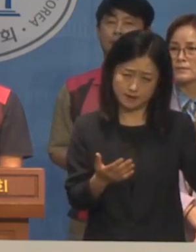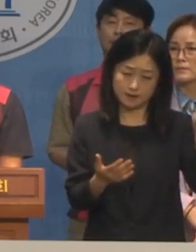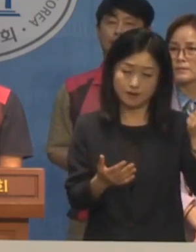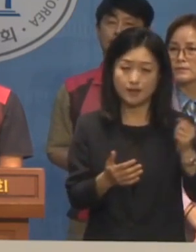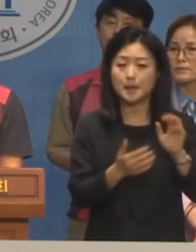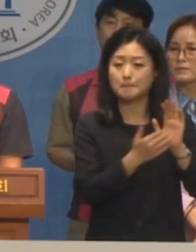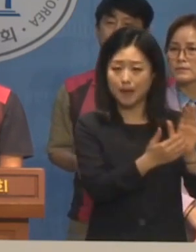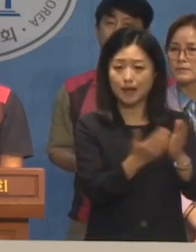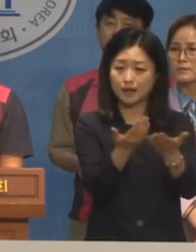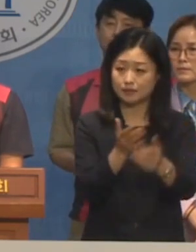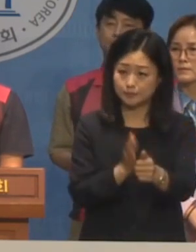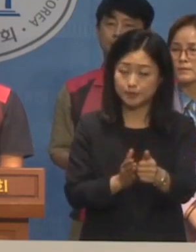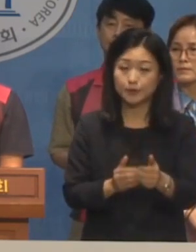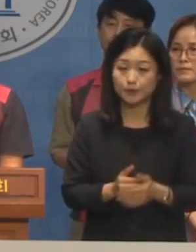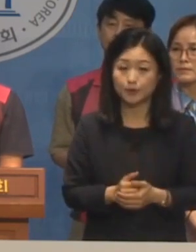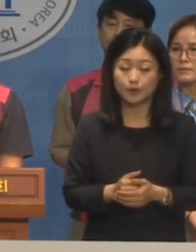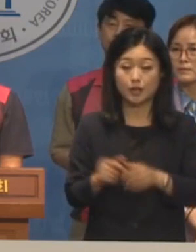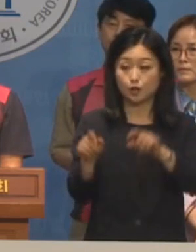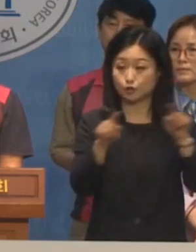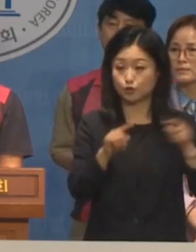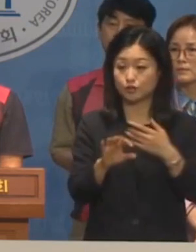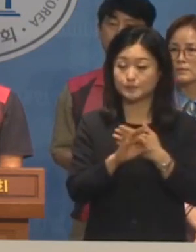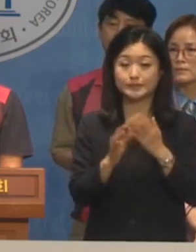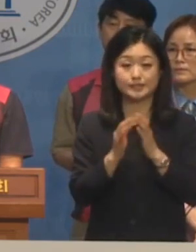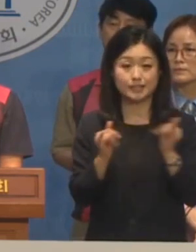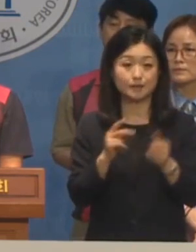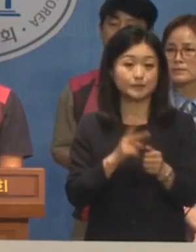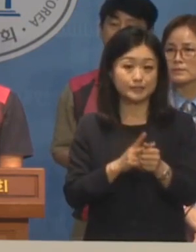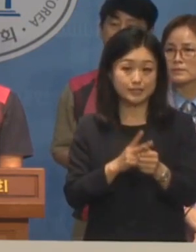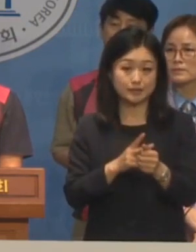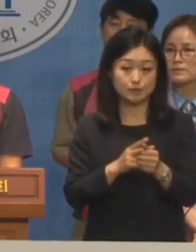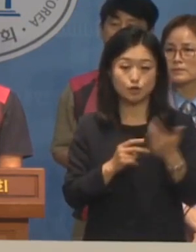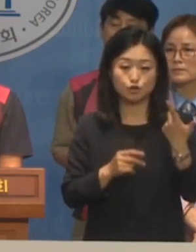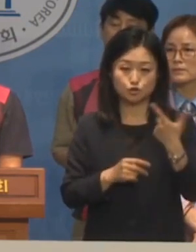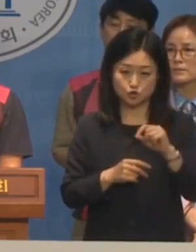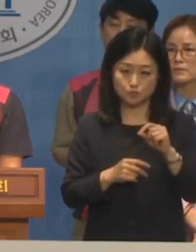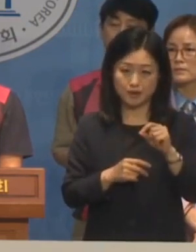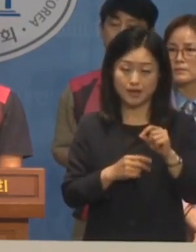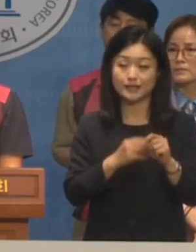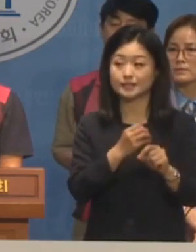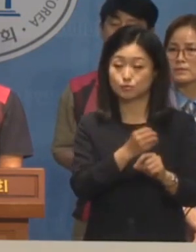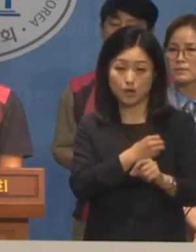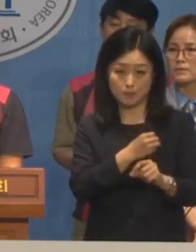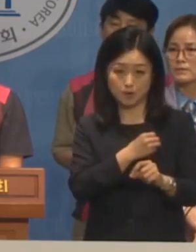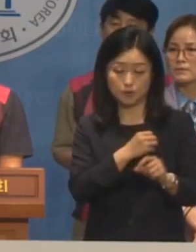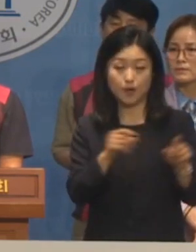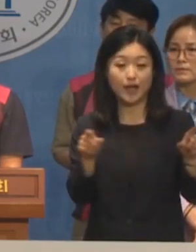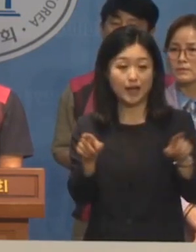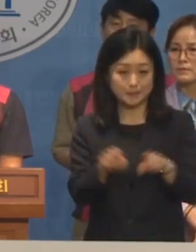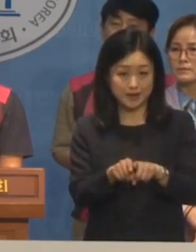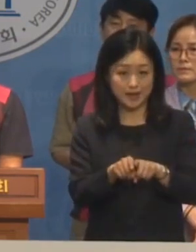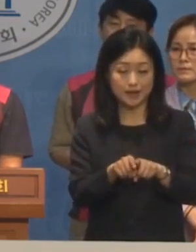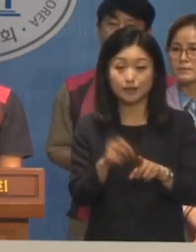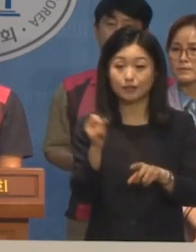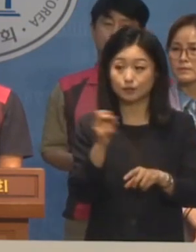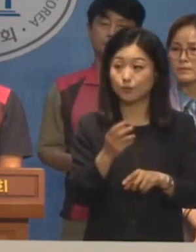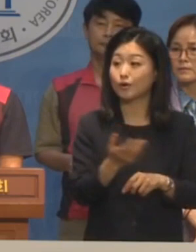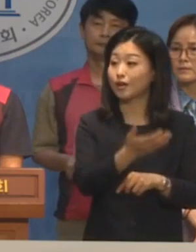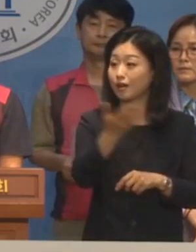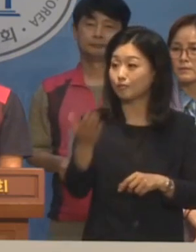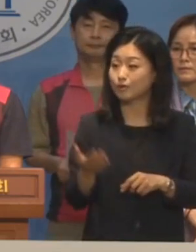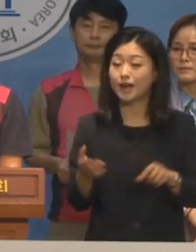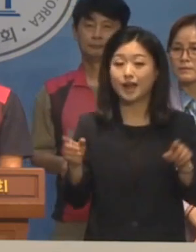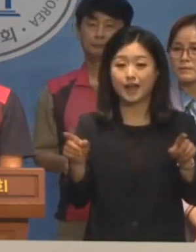합니다. 전국 학교 비정규직 노동조합은 6만 조합원들과 함께 그리고 뜻있는 모든 분들과